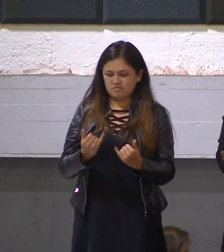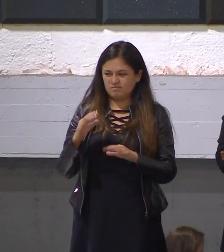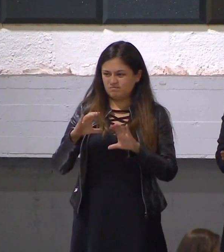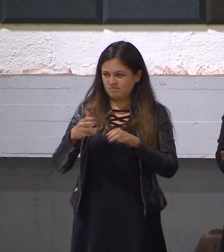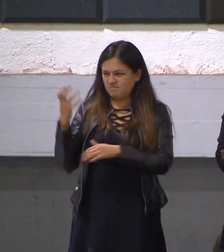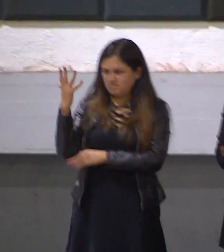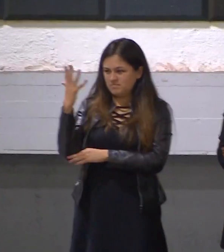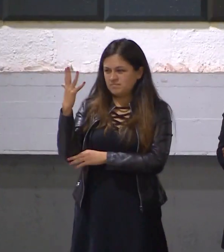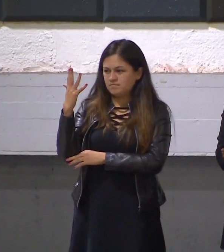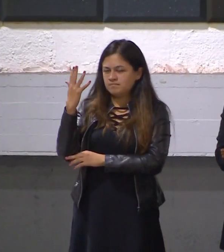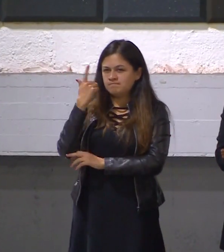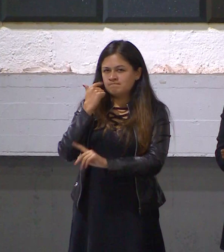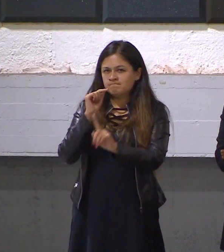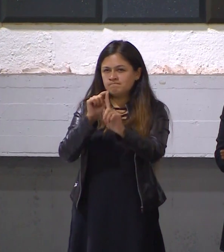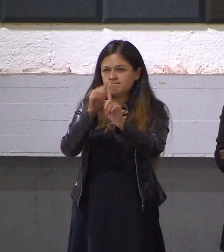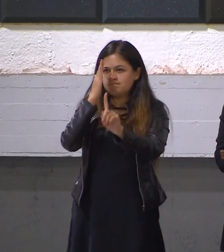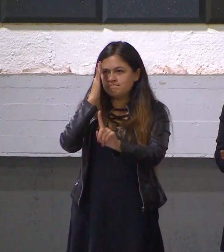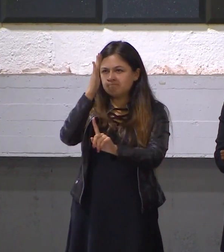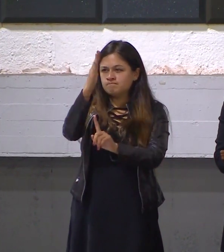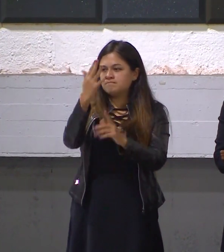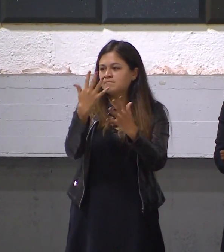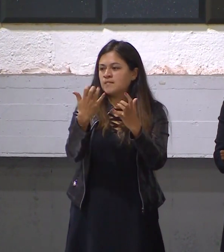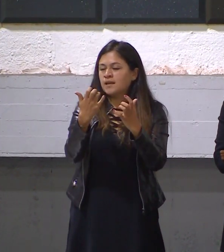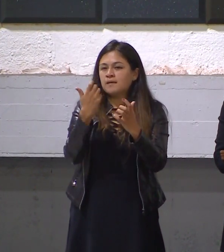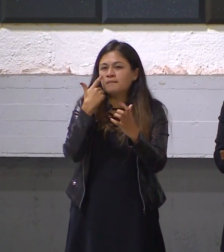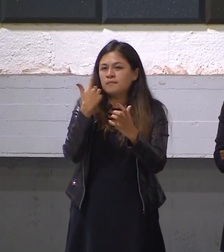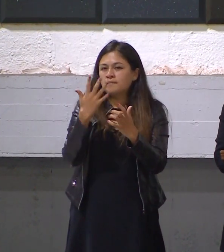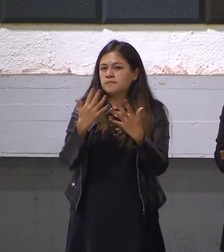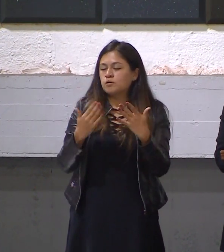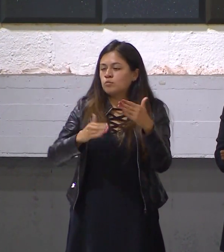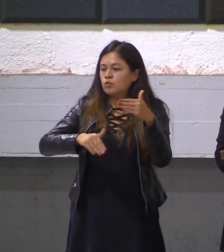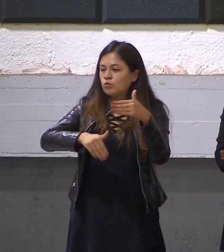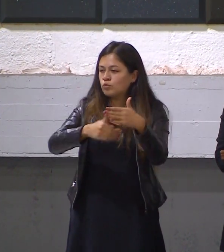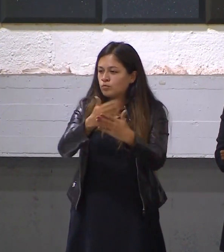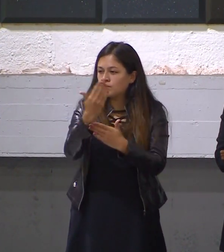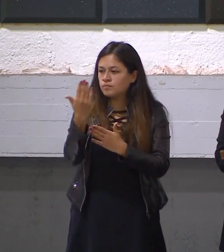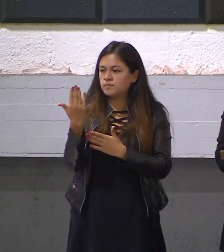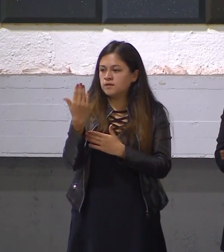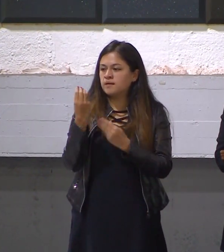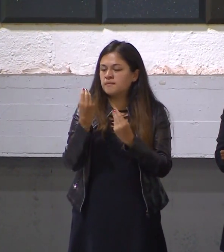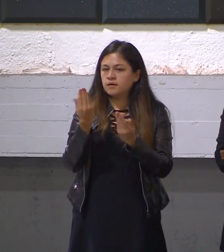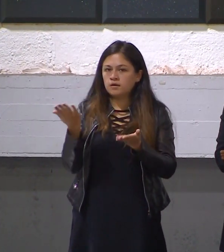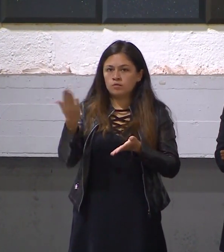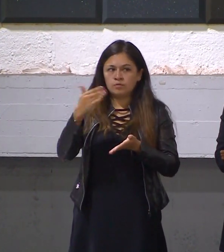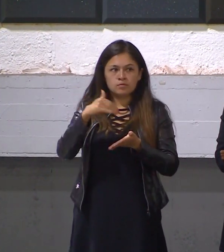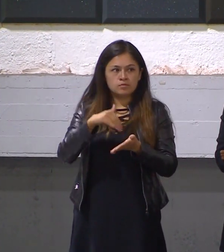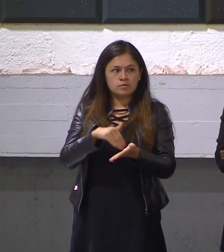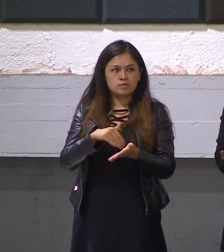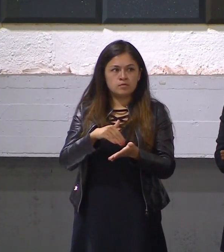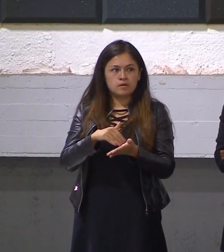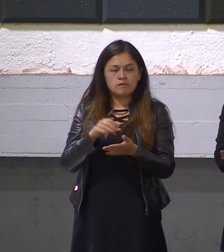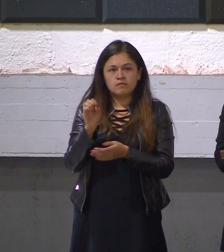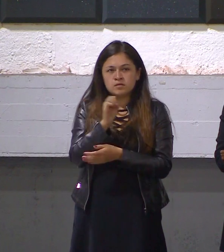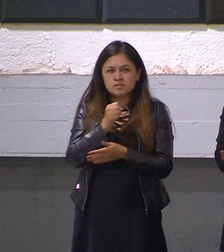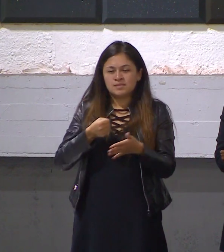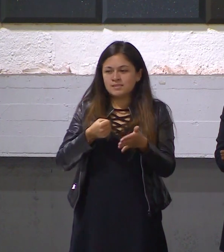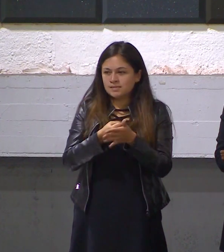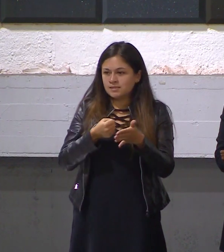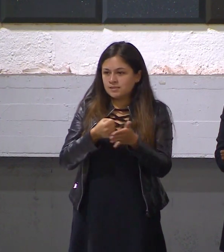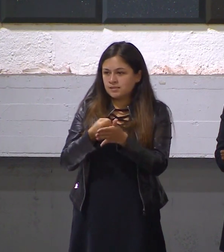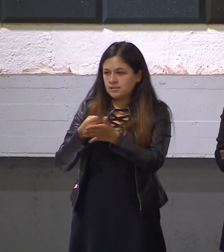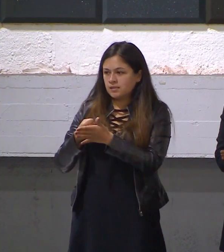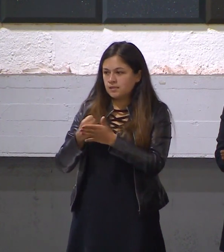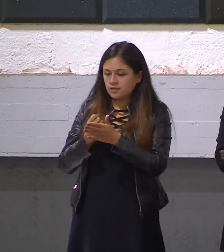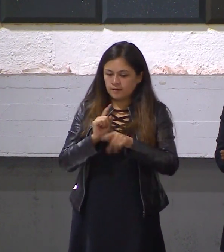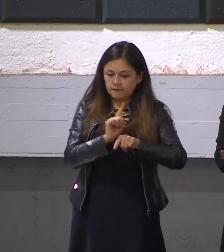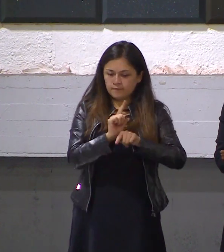sido proyectada como un inicio para volver o tratar de ubicar